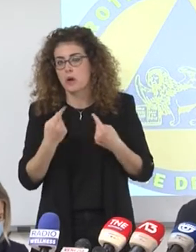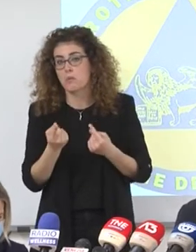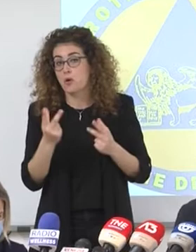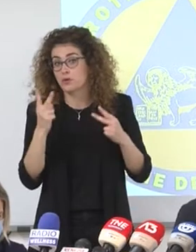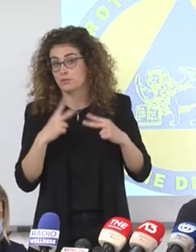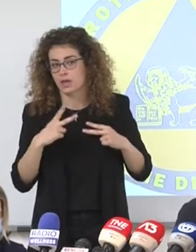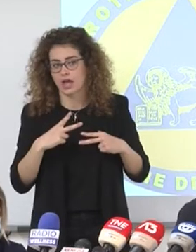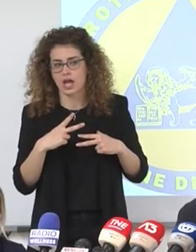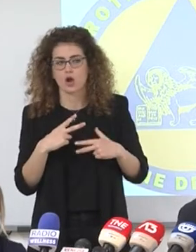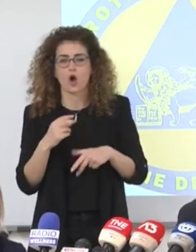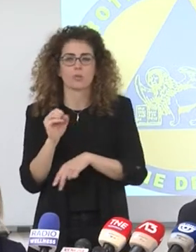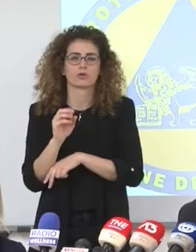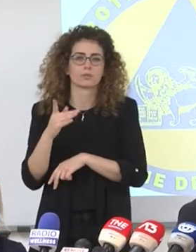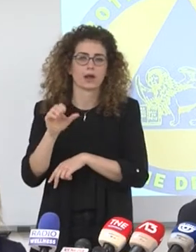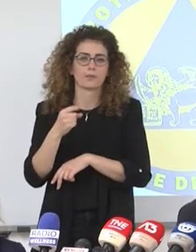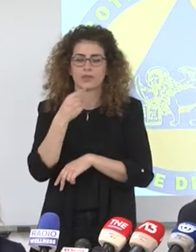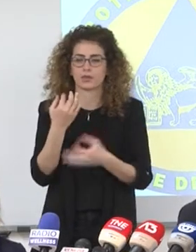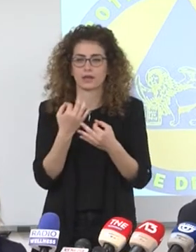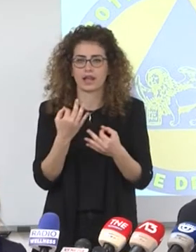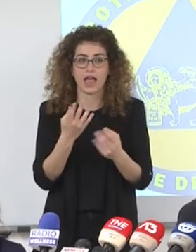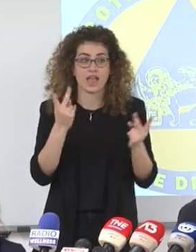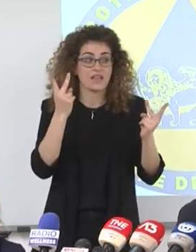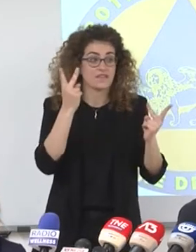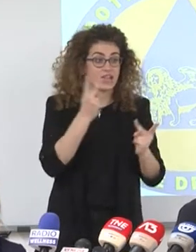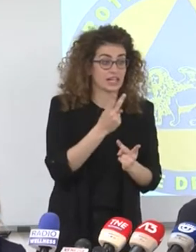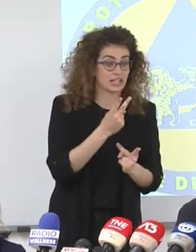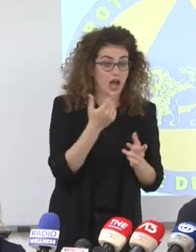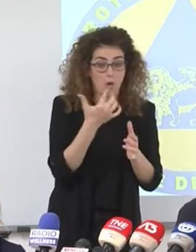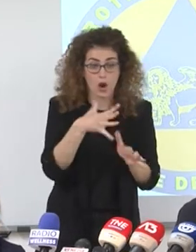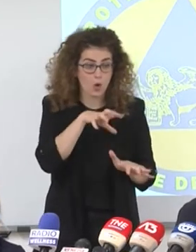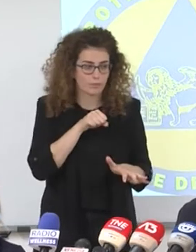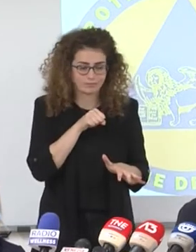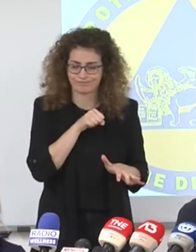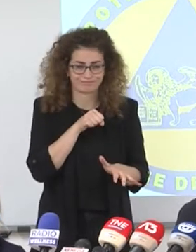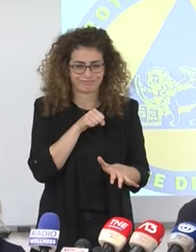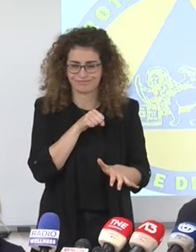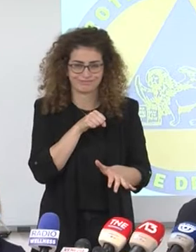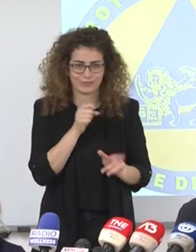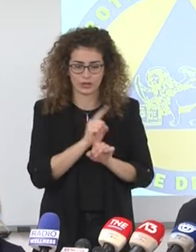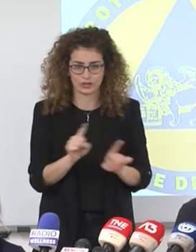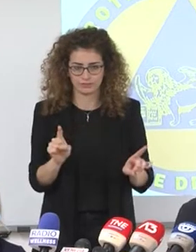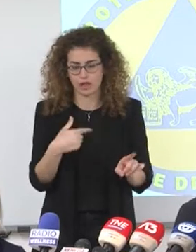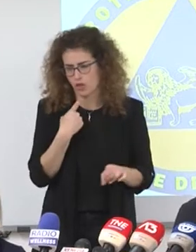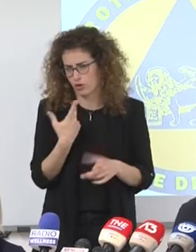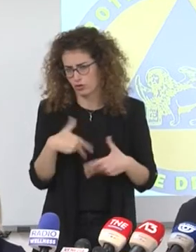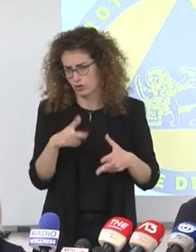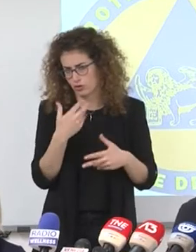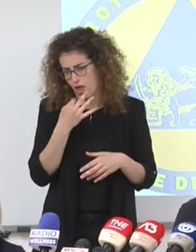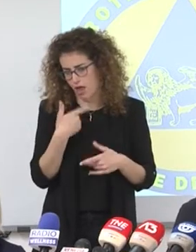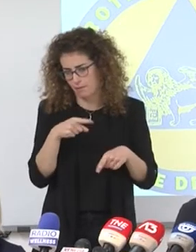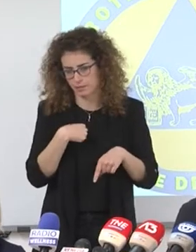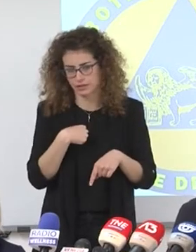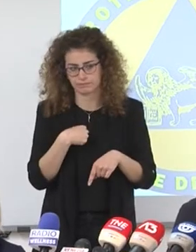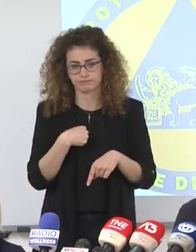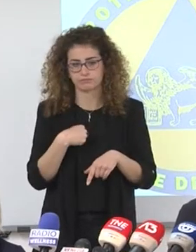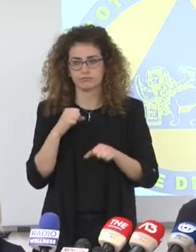detto bene professor Palù, non c'è nessuno che ha la verità, a parte il fatto che lo dico sempre anch'io. Si ipotizza in virtù del cambio di stagione, arriveranno